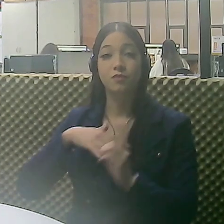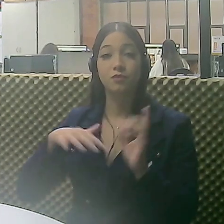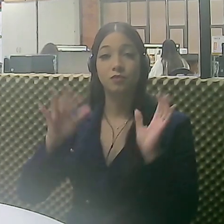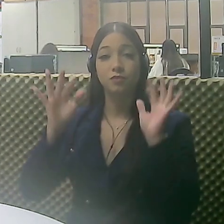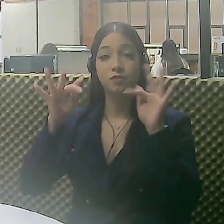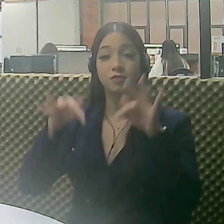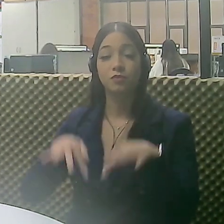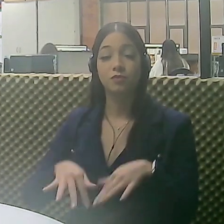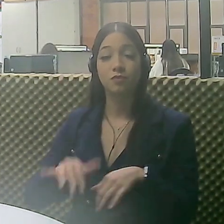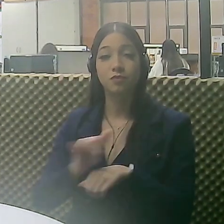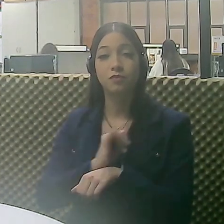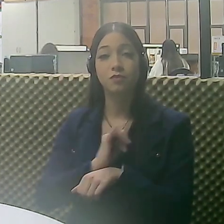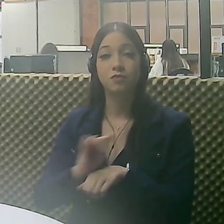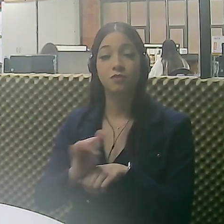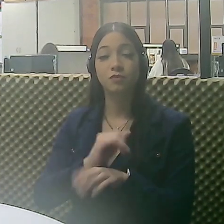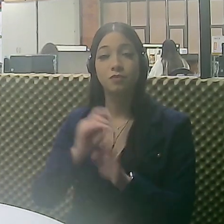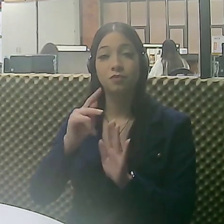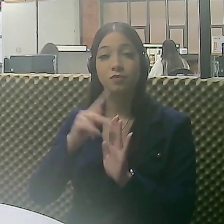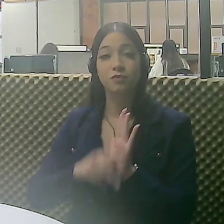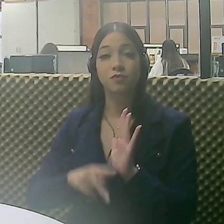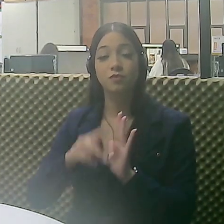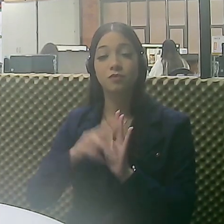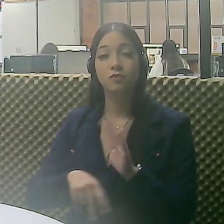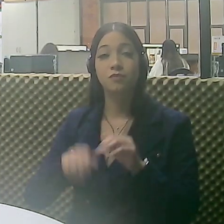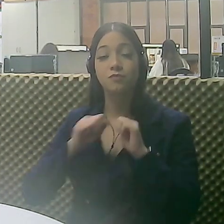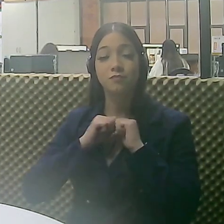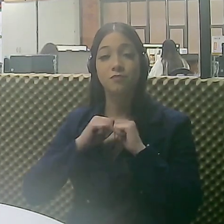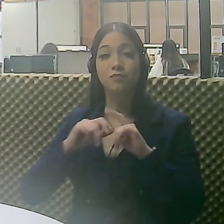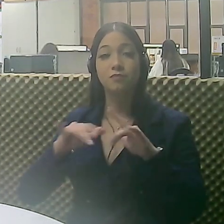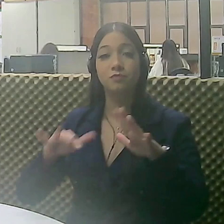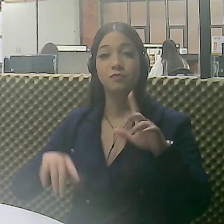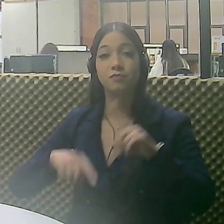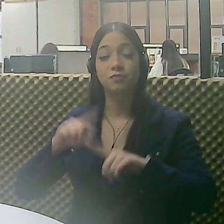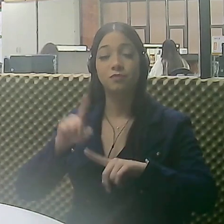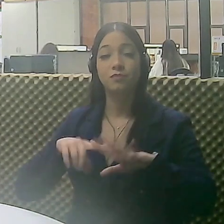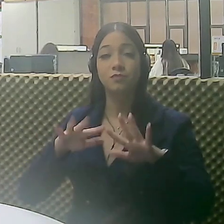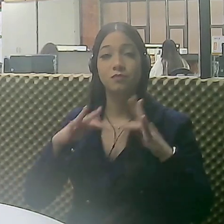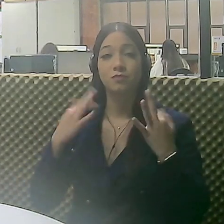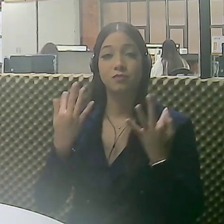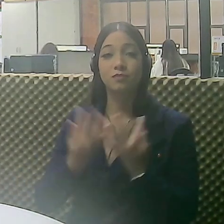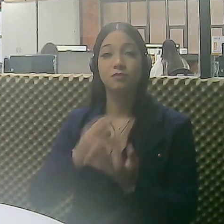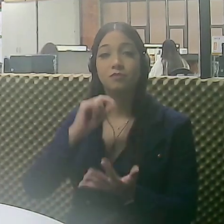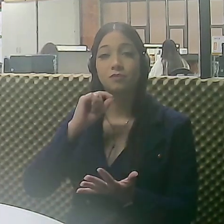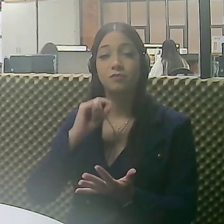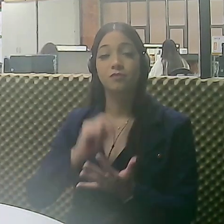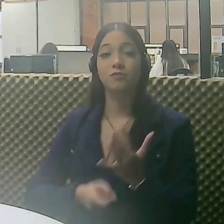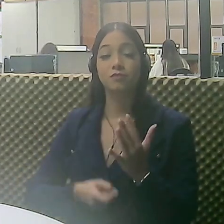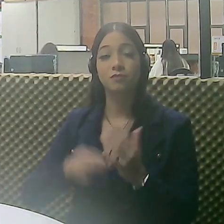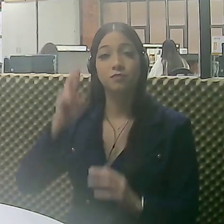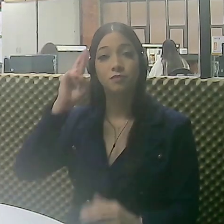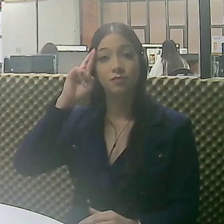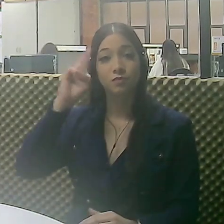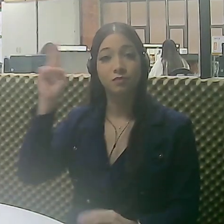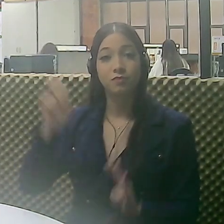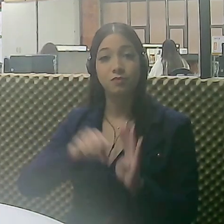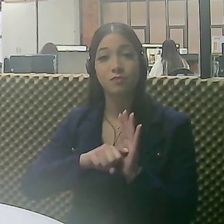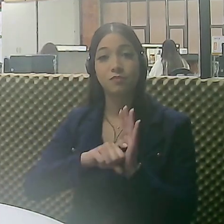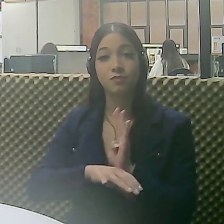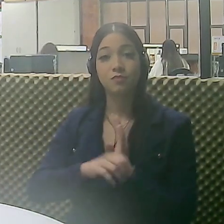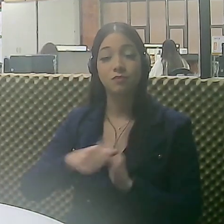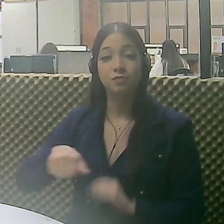finalizam a elaboração da programação que irá distribuir os itens às famílias cadastradas na Diretoria de